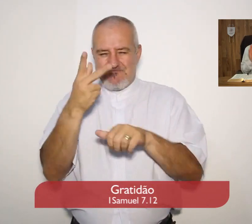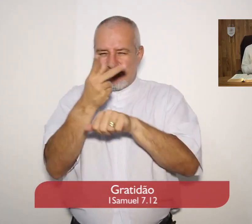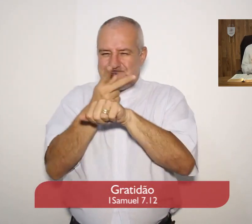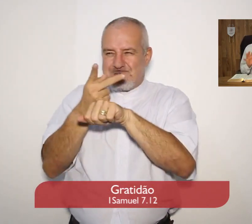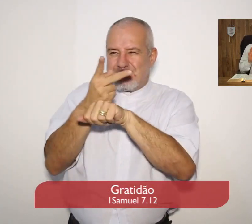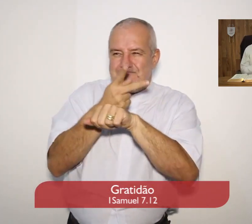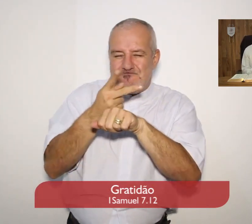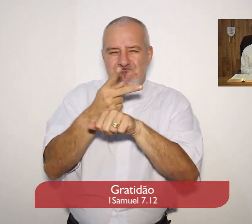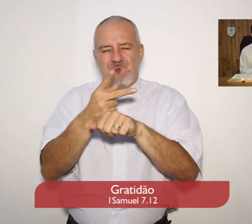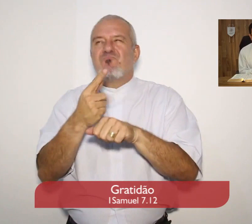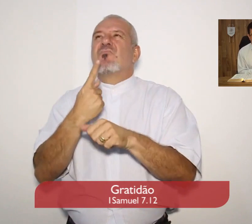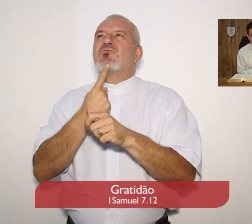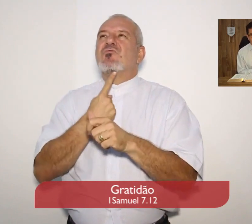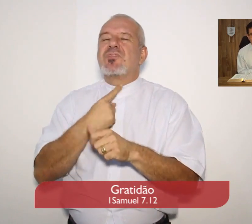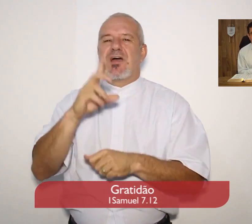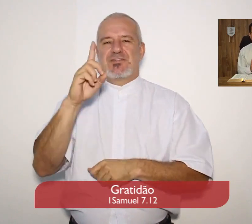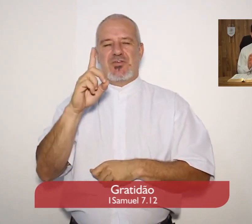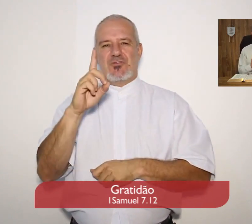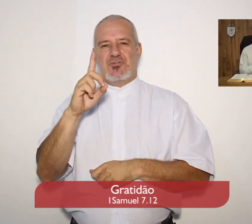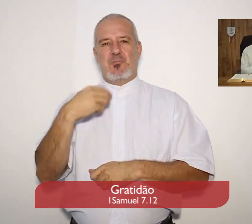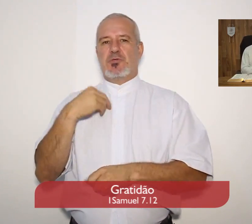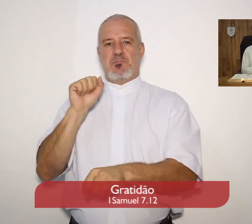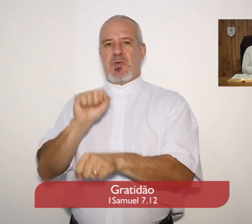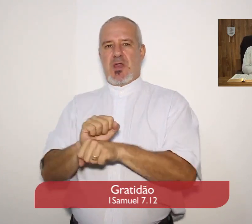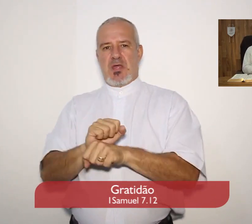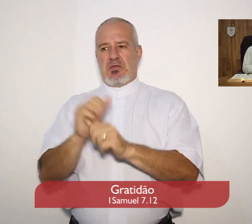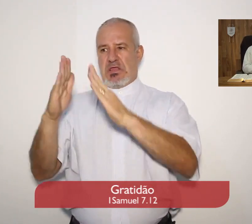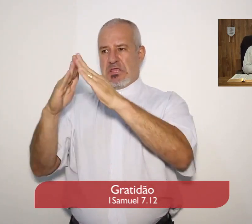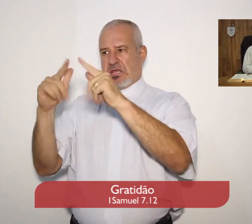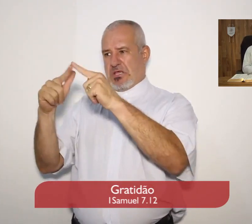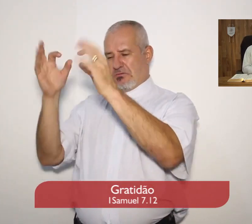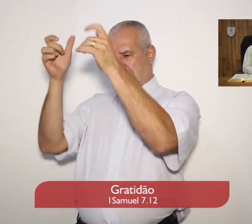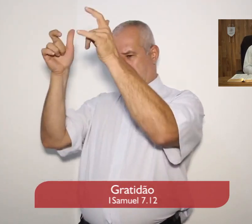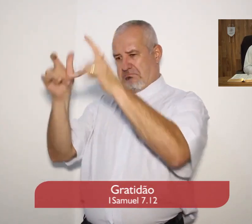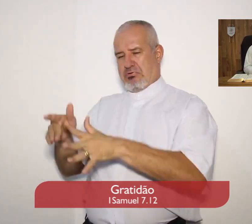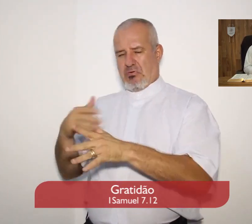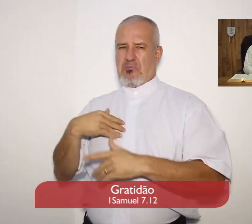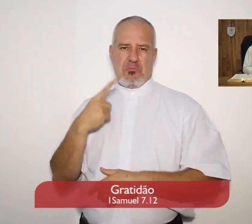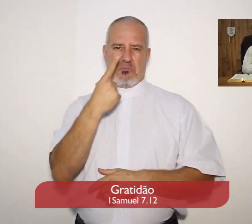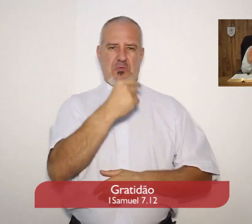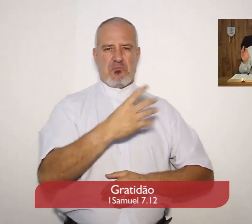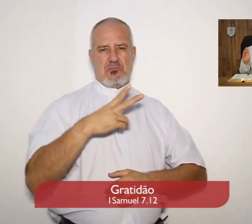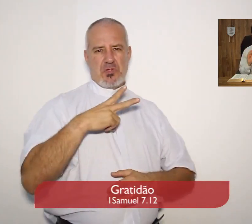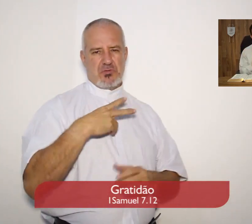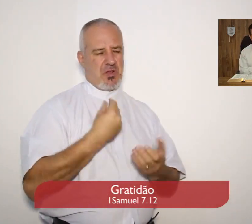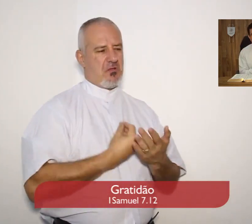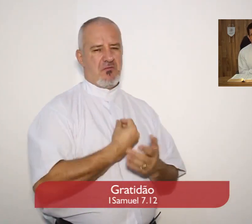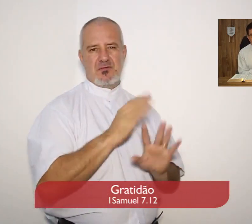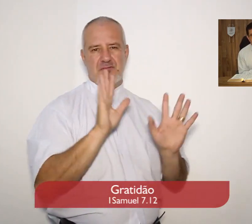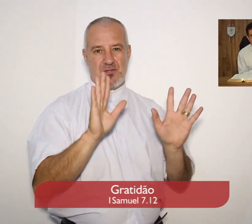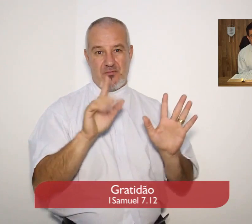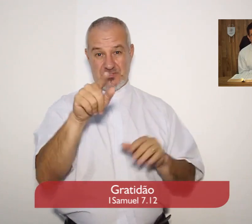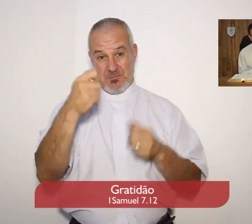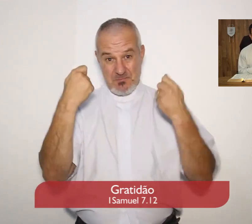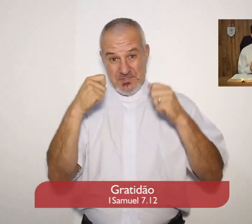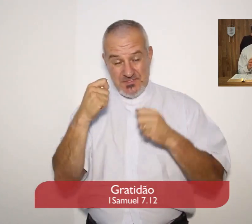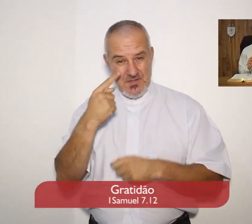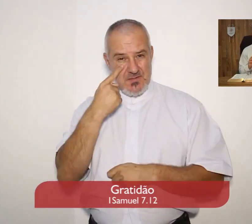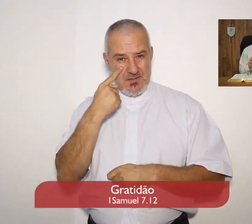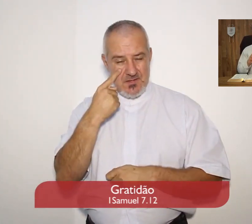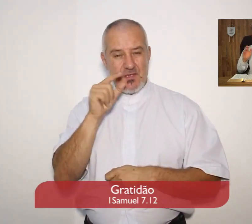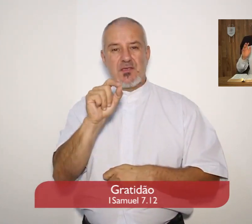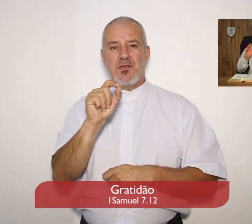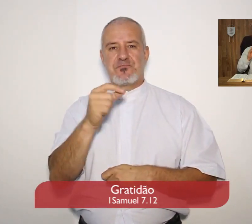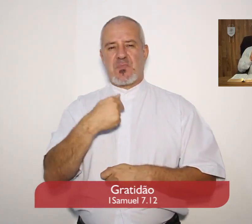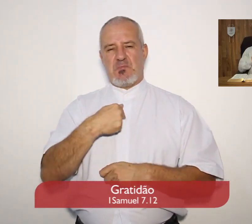nenhuma parar com as coisas de Deus. Eu vejo muitas pessoas que dizem o seguinte, eu não sei se você já ouviu essa expressão: